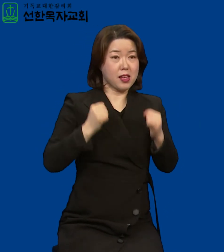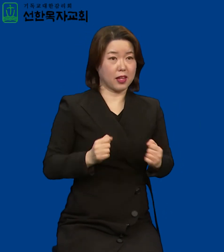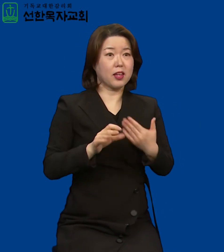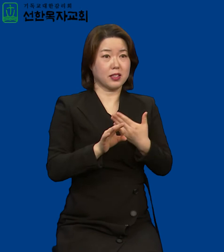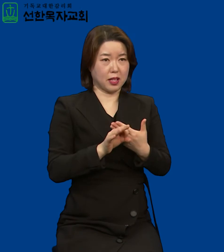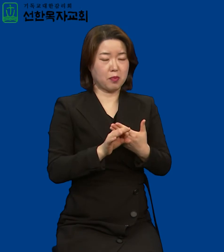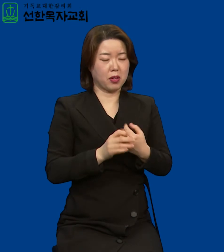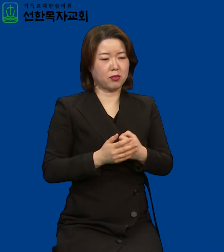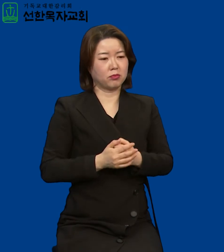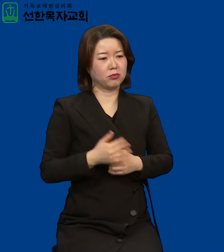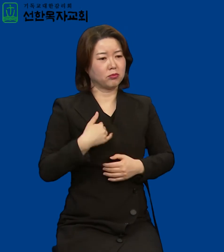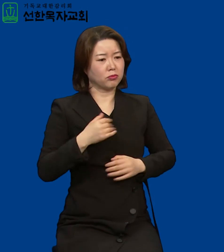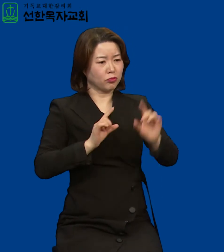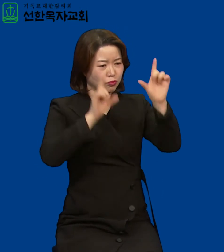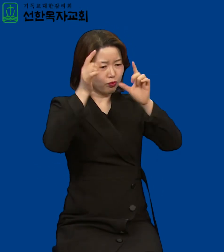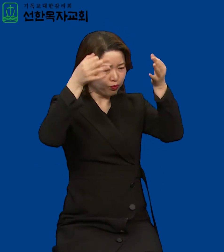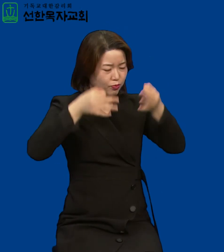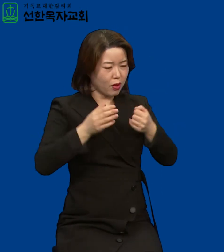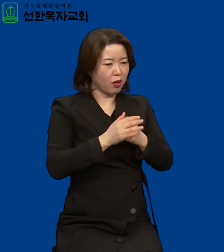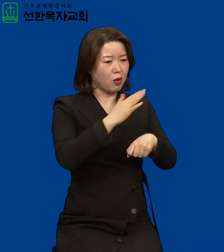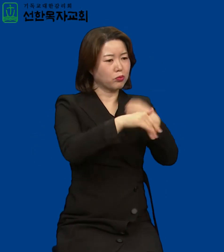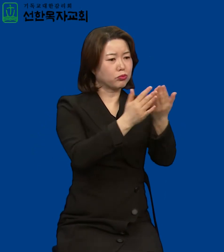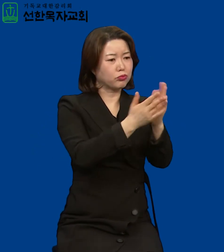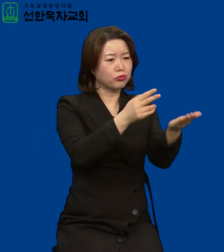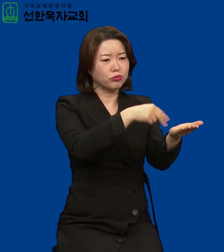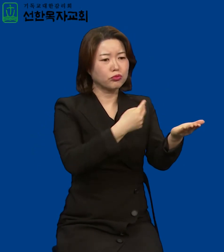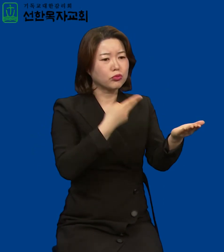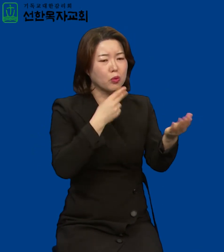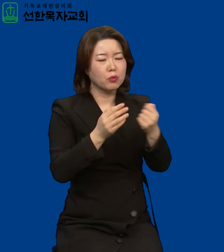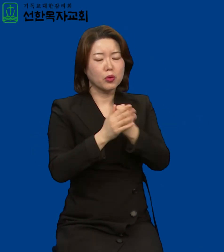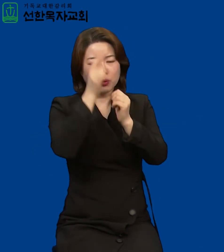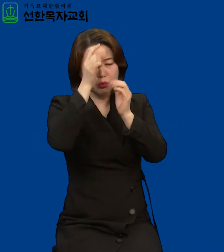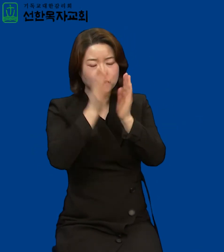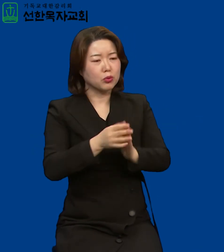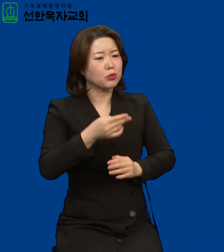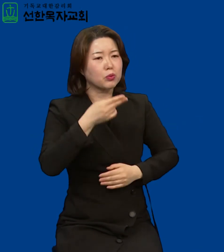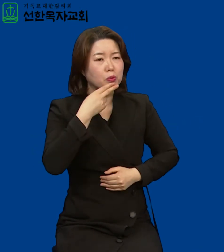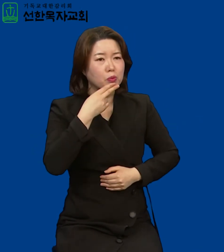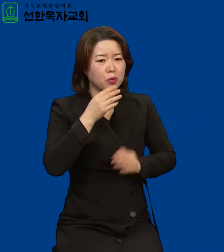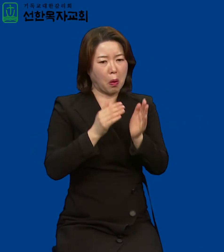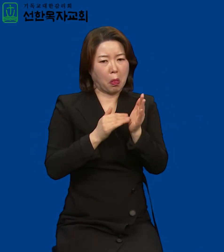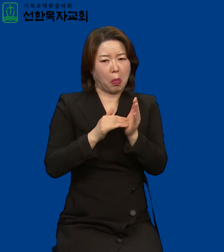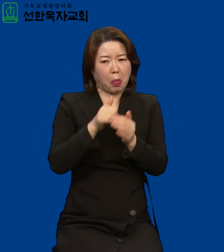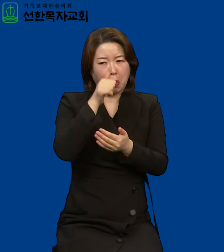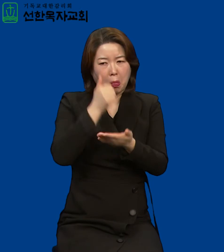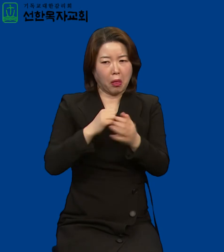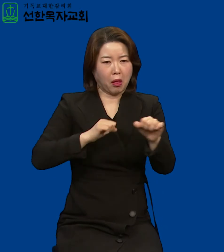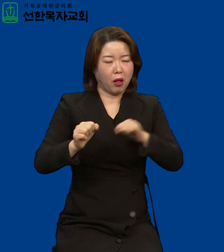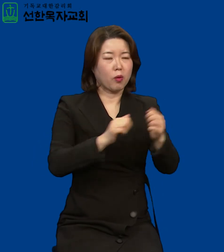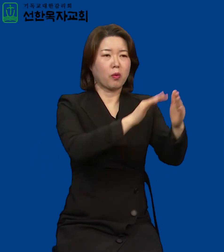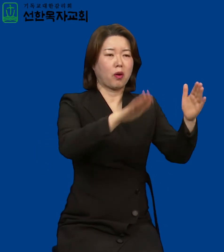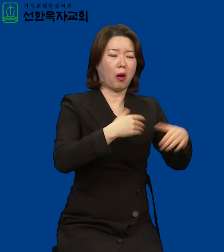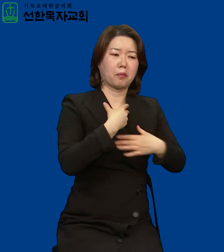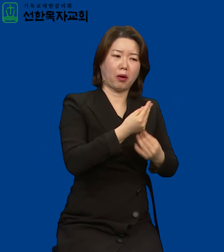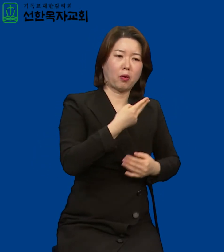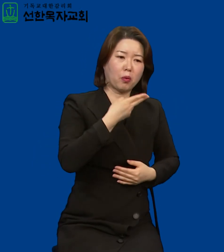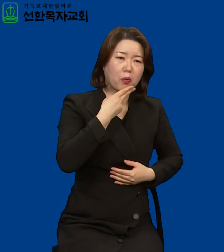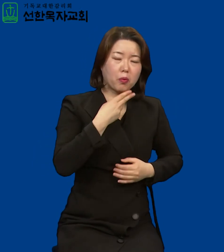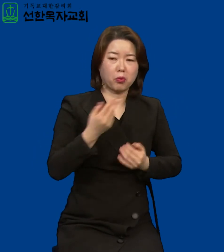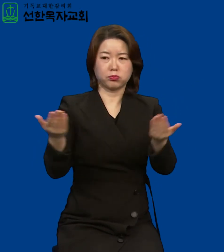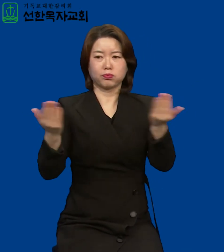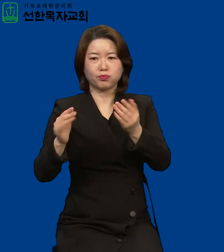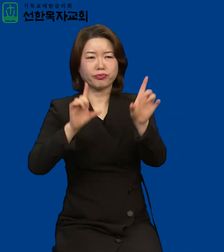성경도 안 읽고 기도도 안 하고 은밀한 죄를 짓고 가정도 편안하지가 않고